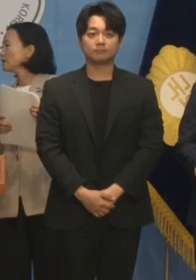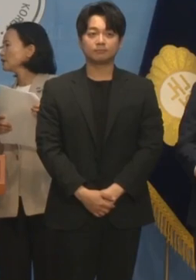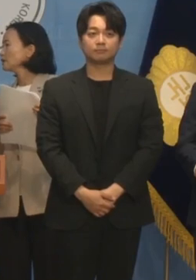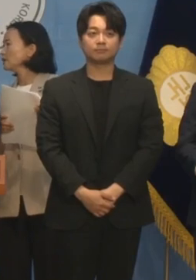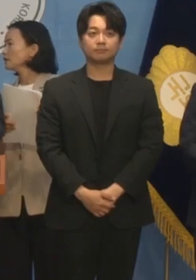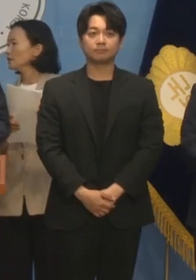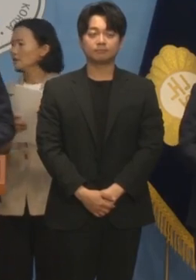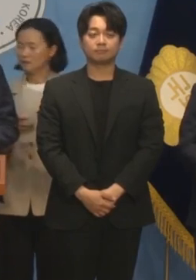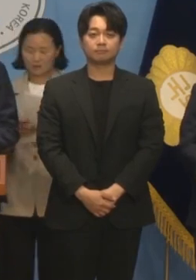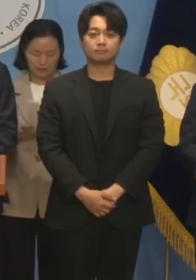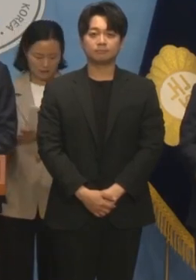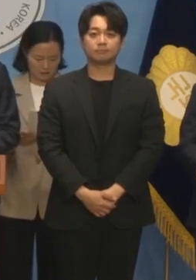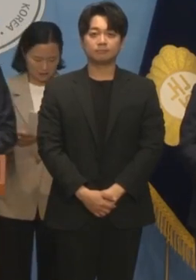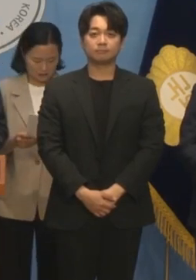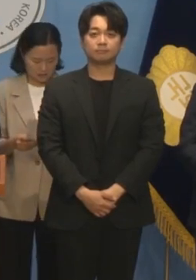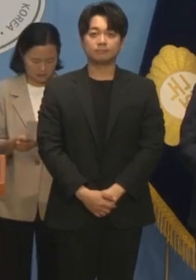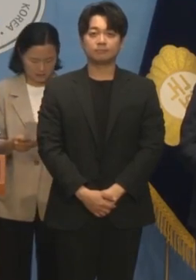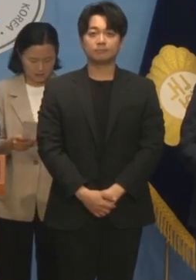알아서 하시면 되죠.